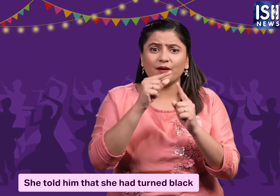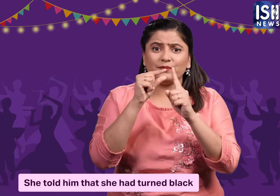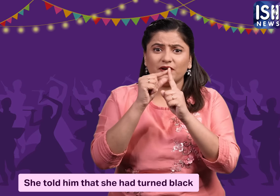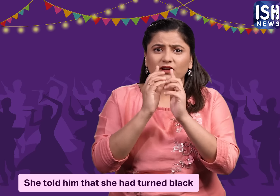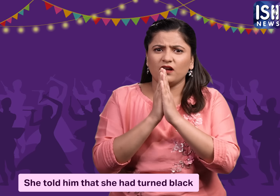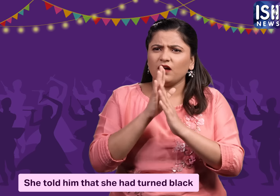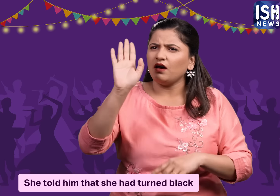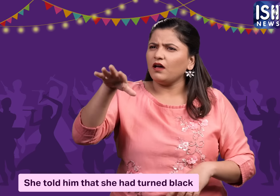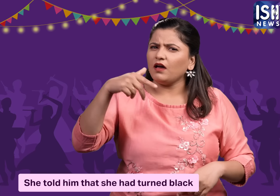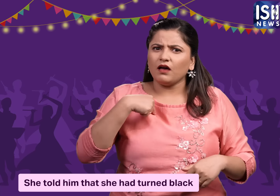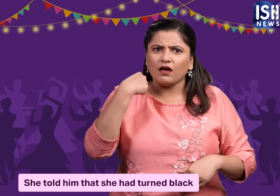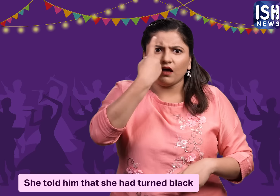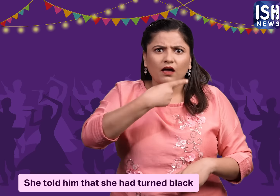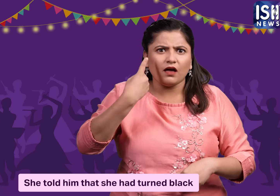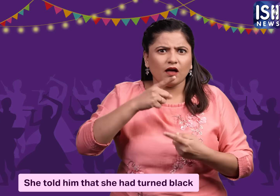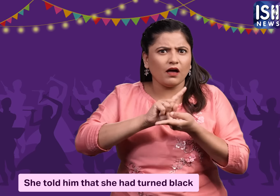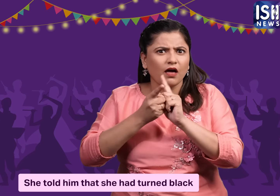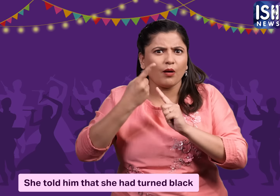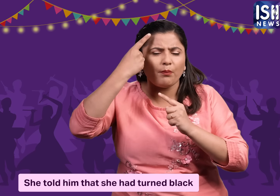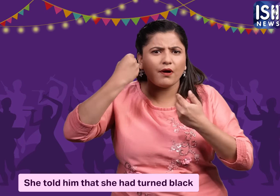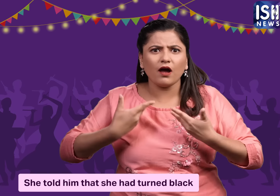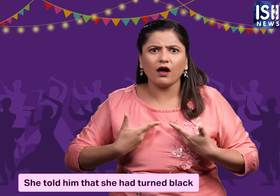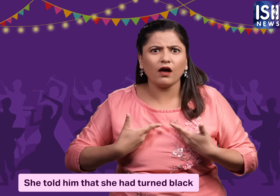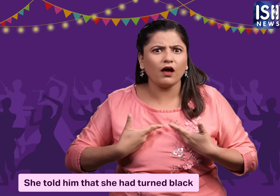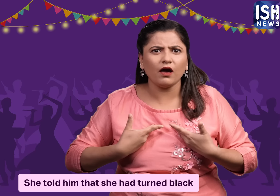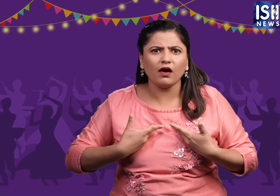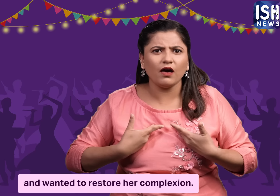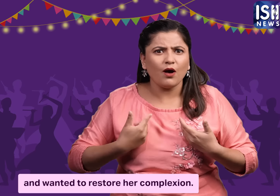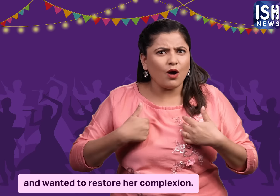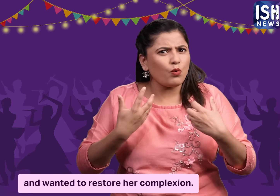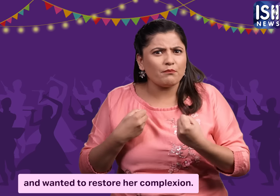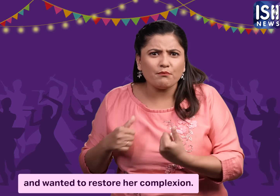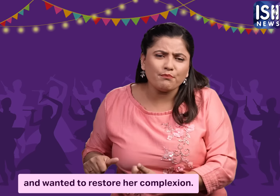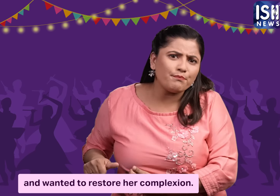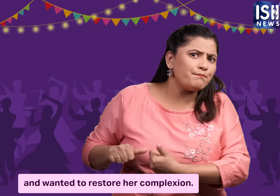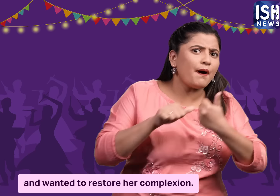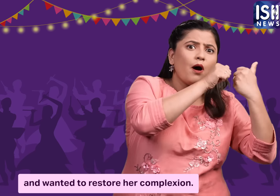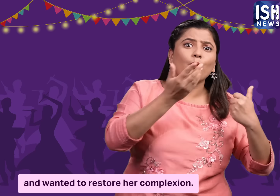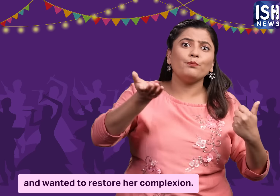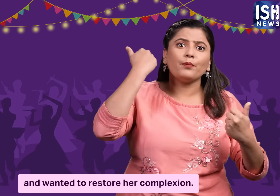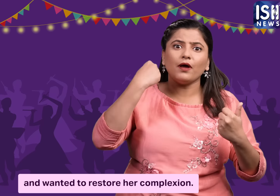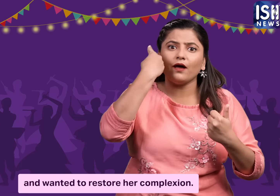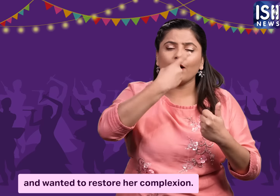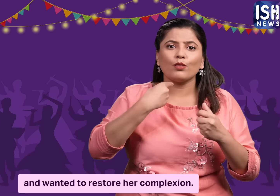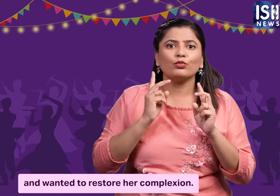उन्होंने उनसे कहा कि वह काली हो गई है और अपना रंग वापस लाना चाहती है।